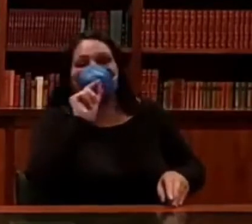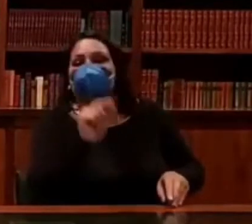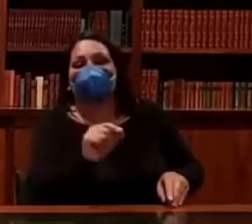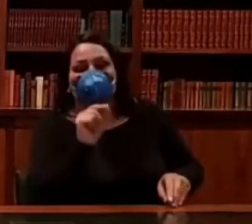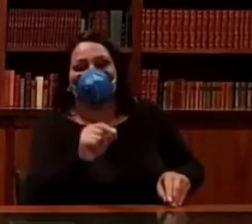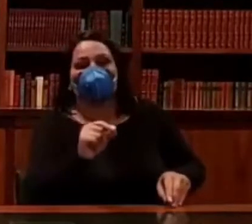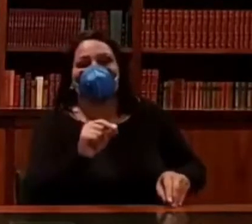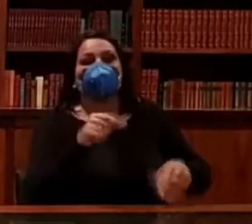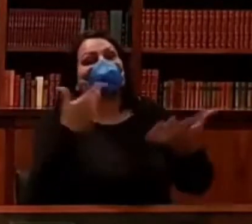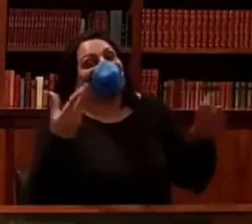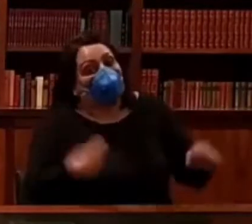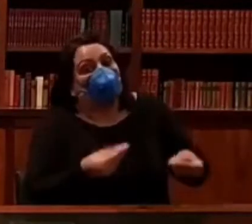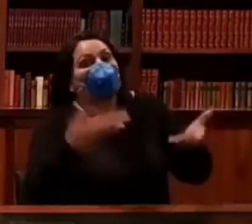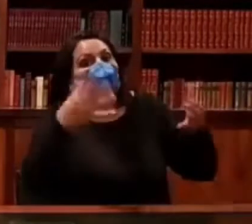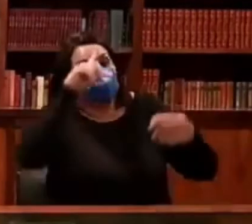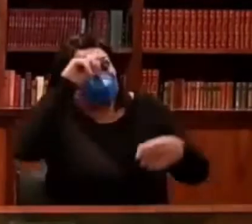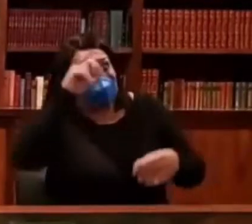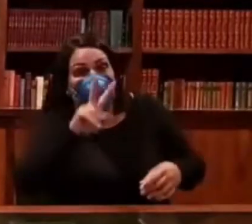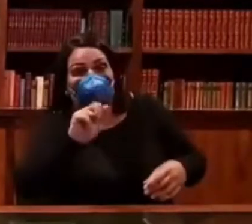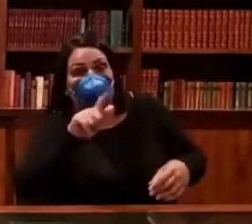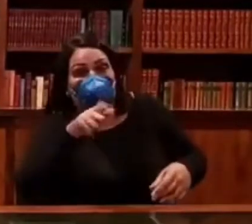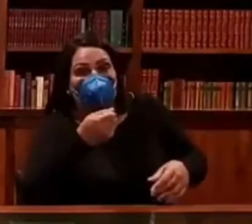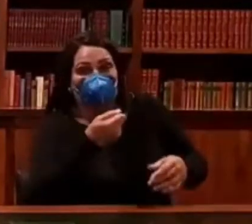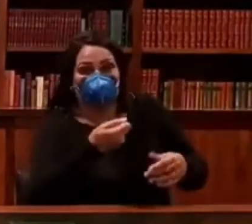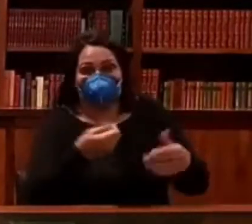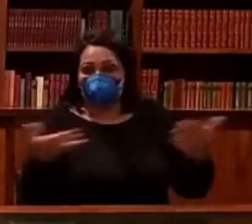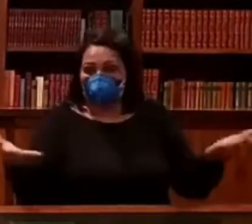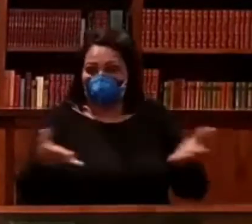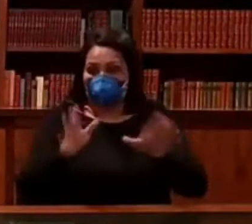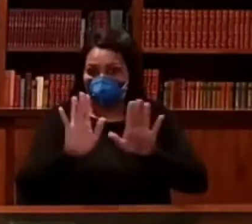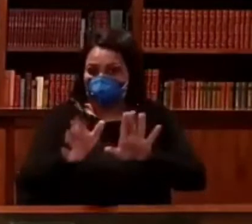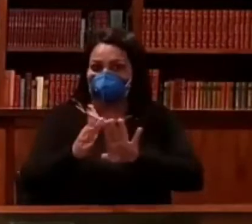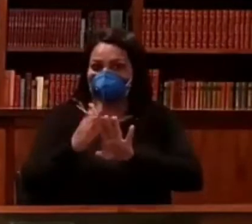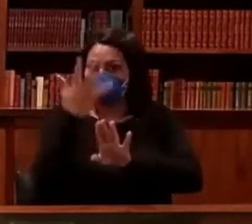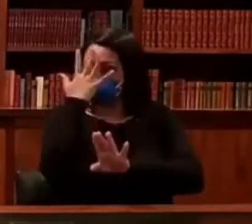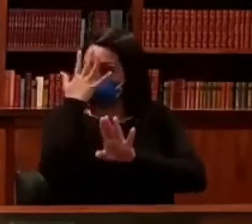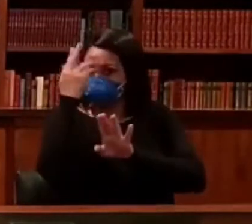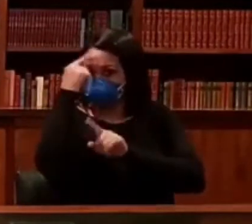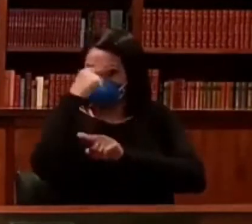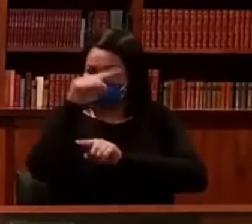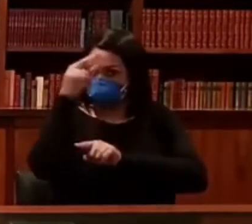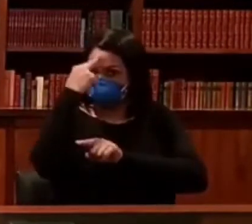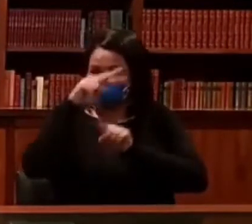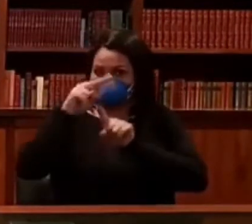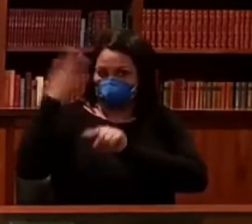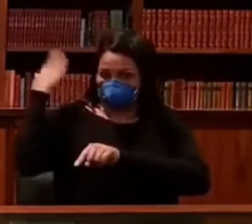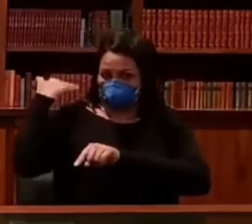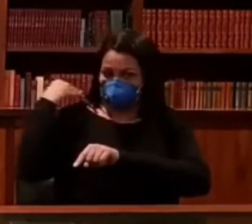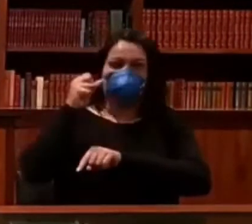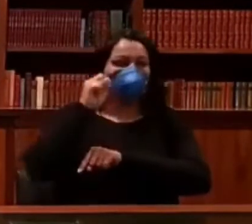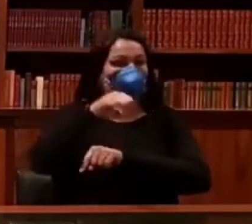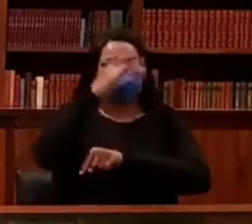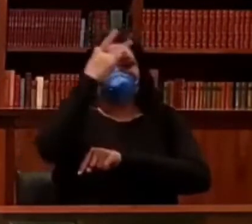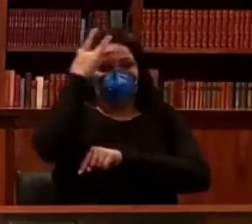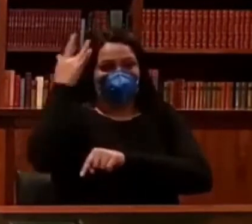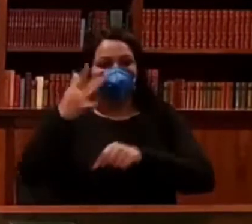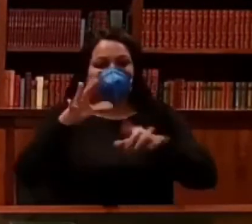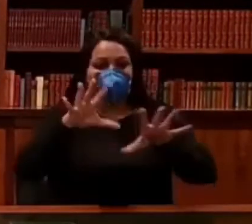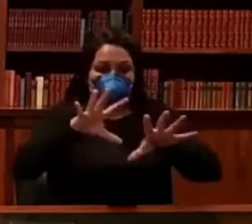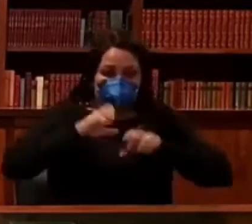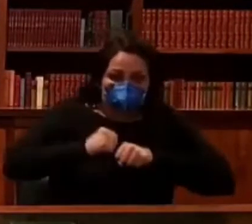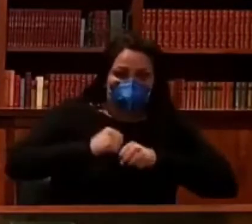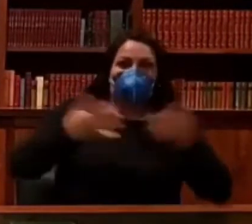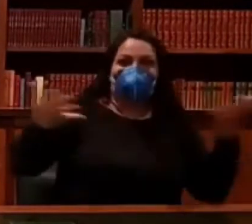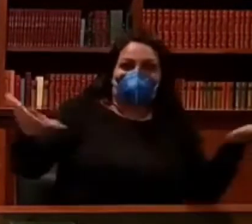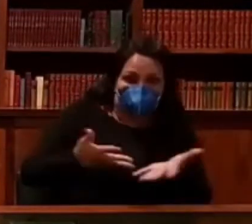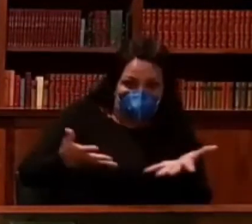para abrir leito de CTI, etc. Já tivemos o carnaval há 2 semanas. Certo. Tá? Quem porventura contraiu o vírus lá, agora está